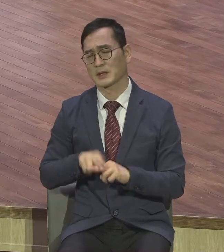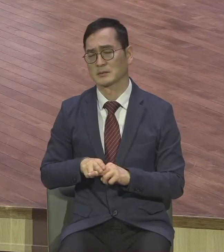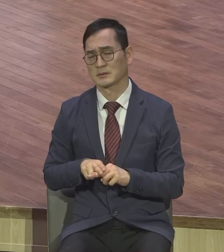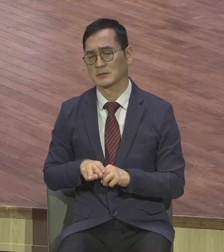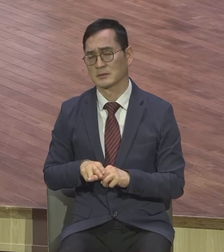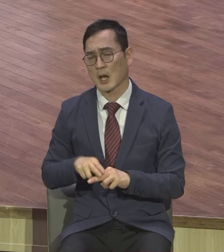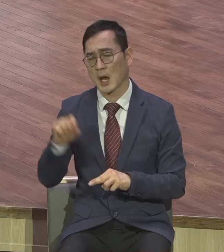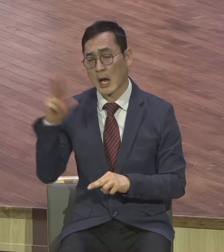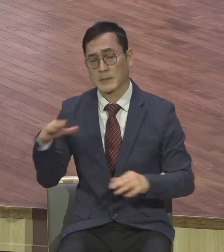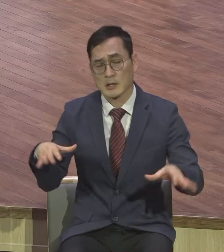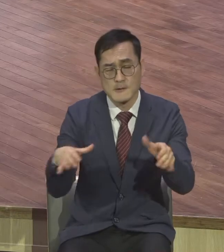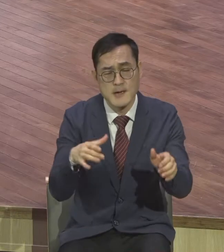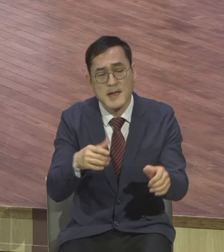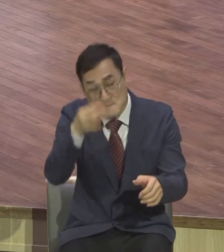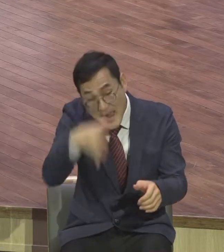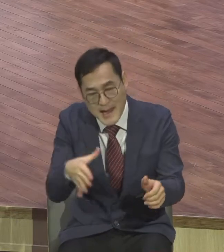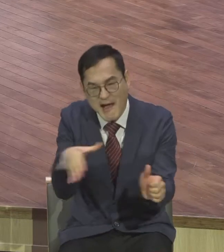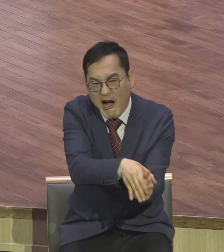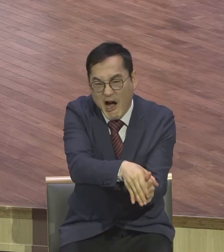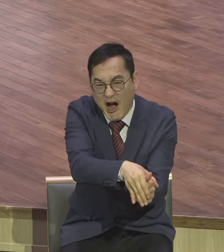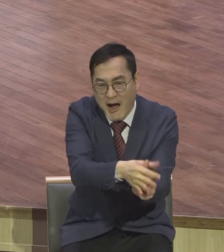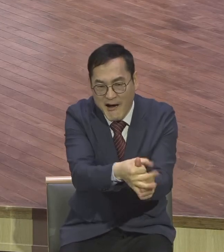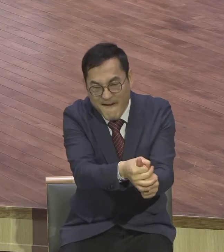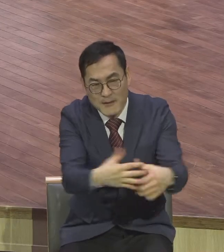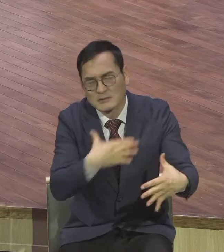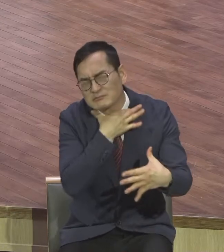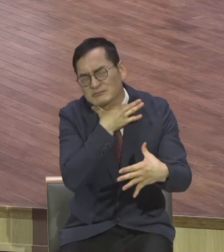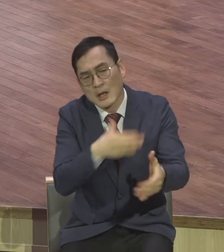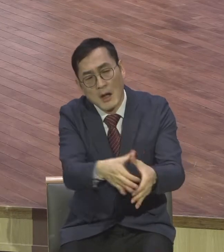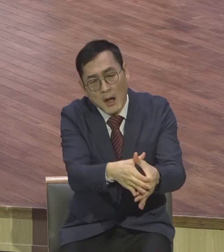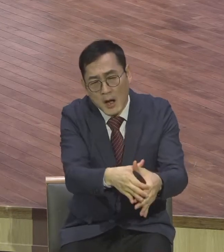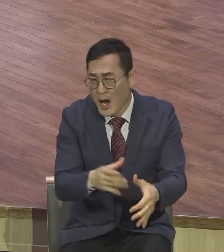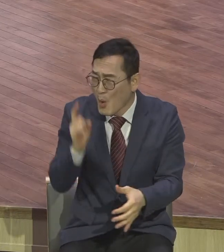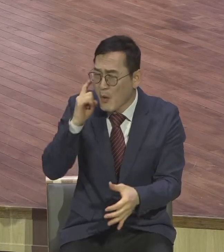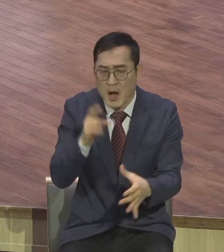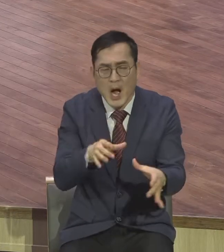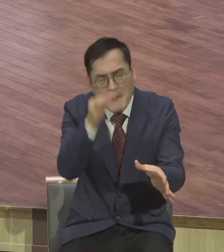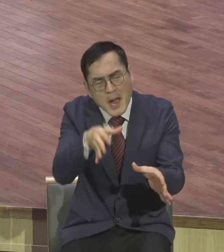쫄아 미안합니다 하면서 죽일라 그래 왜 그래요